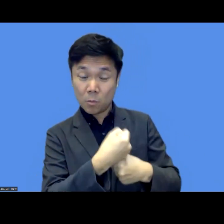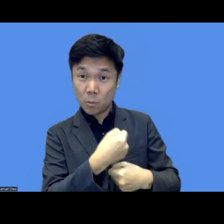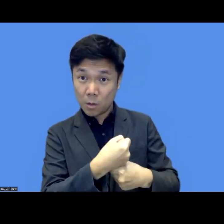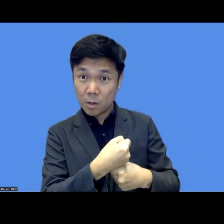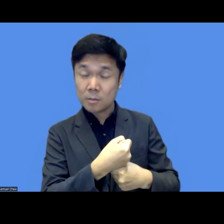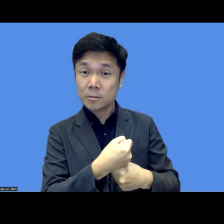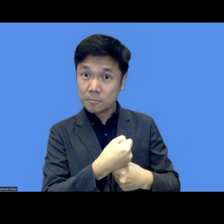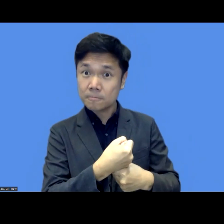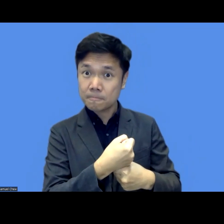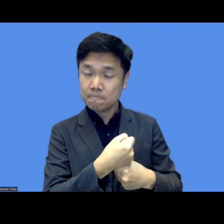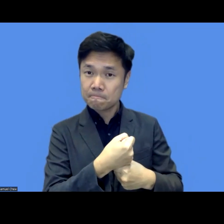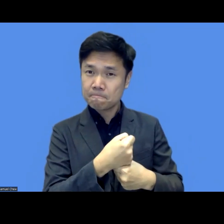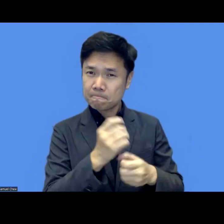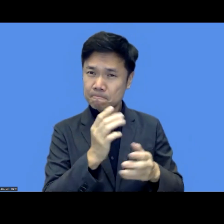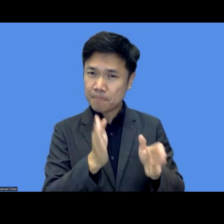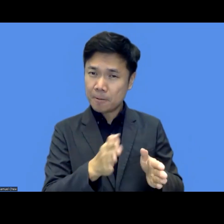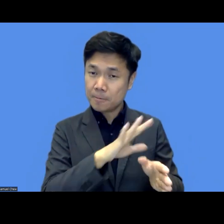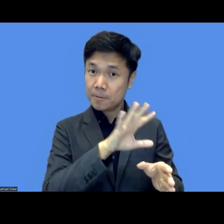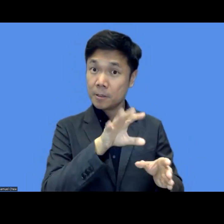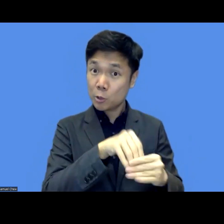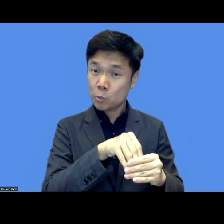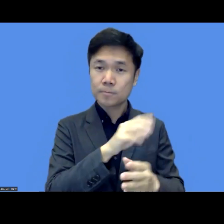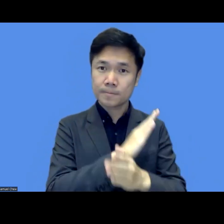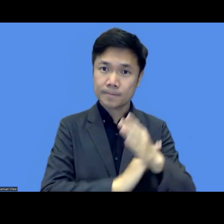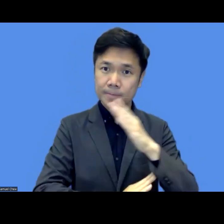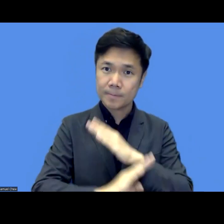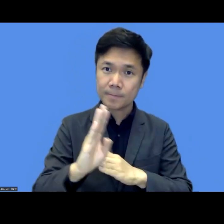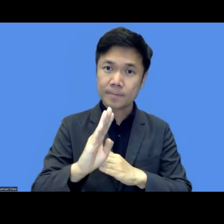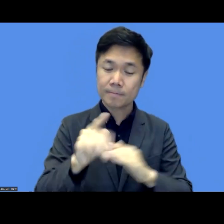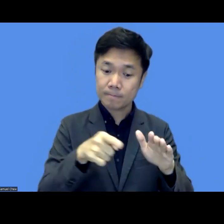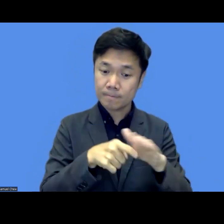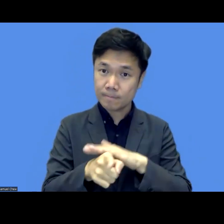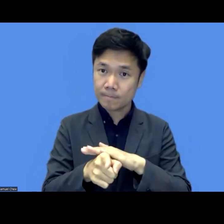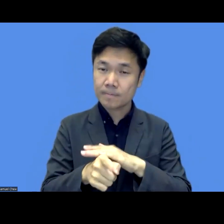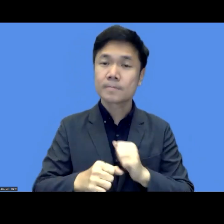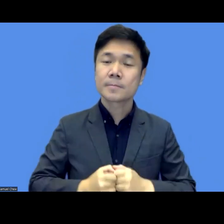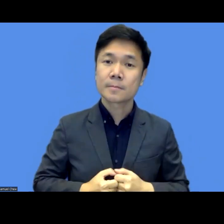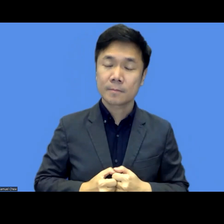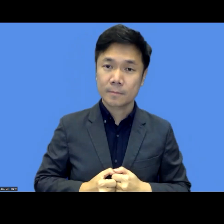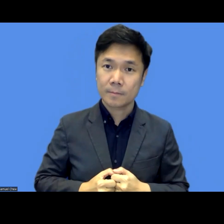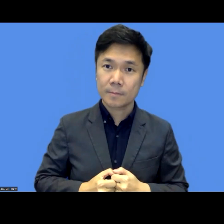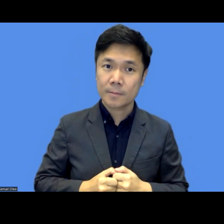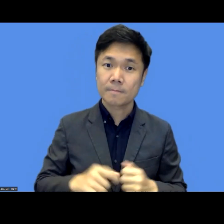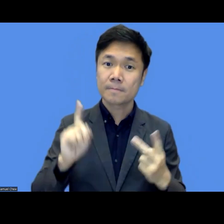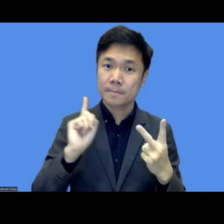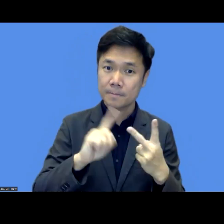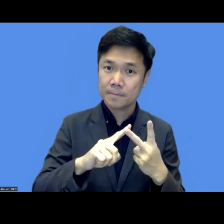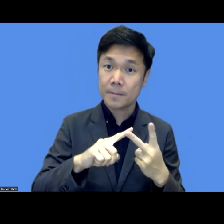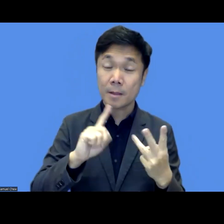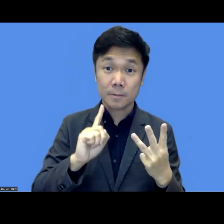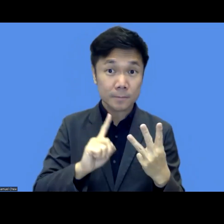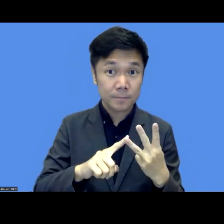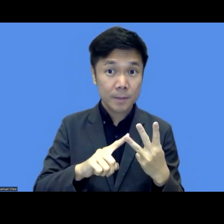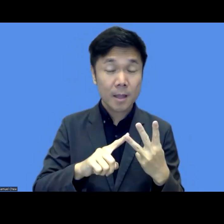en otros contextos y oportunidades en paz.